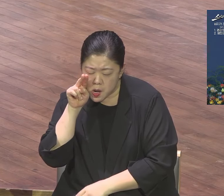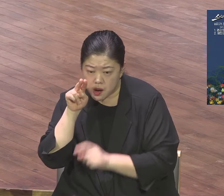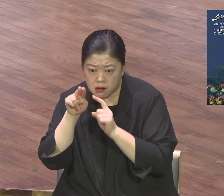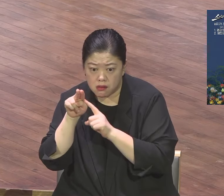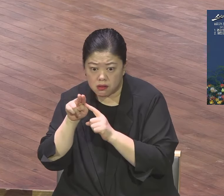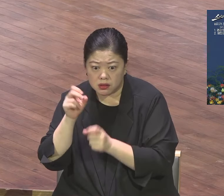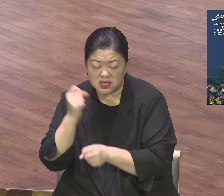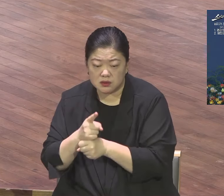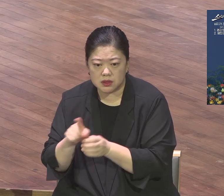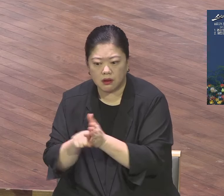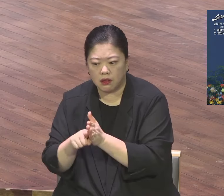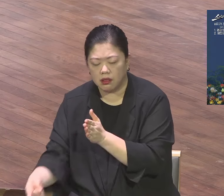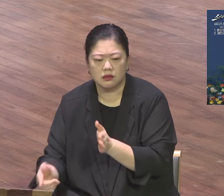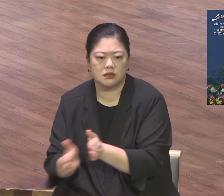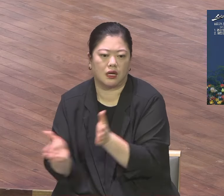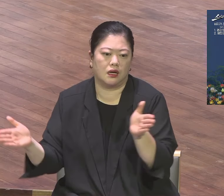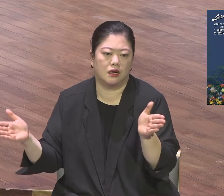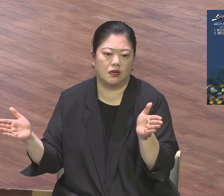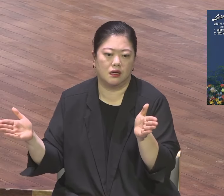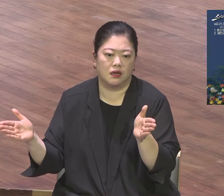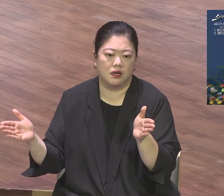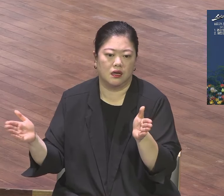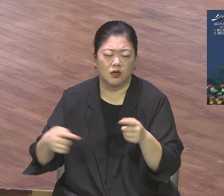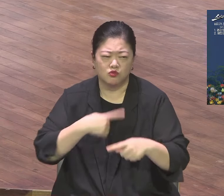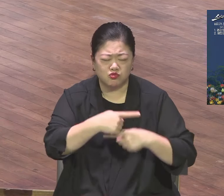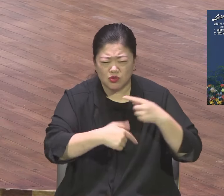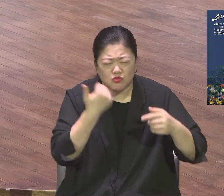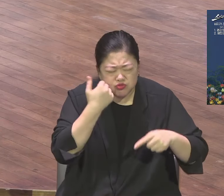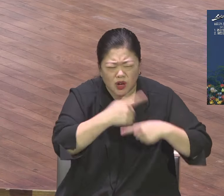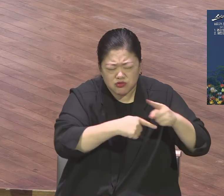이게 걸림돌이 된다. 이게.